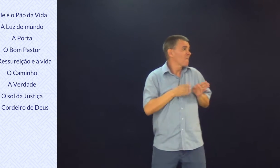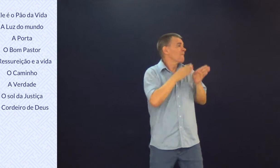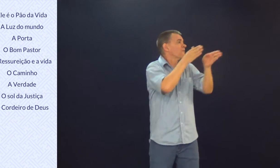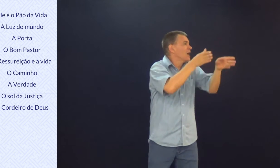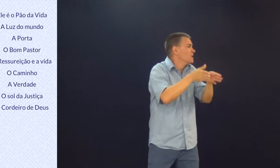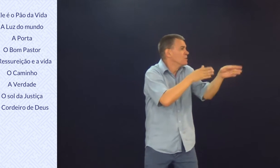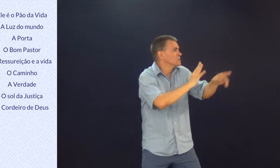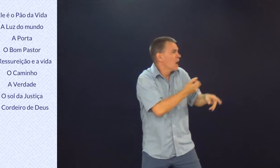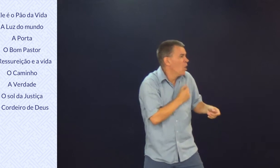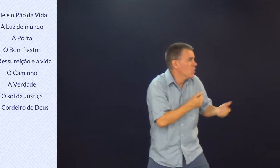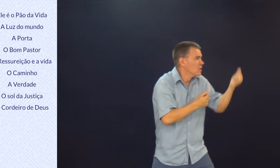que ele não tem pecado